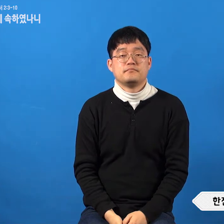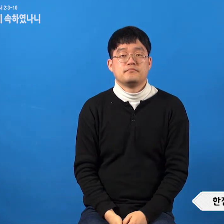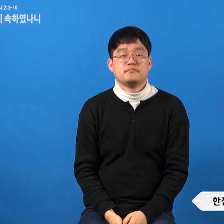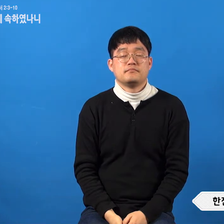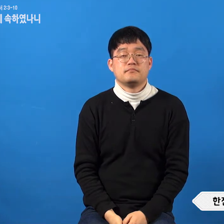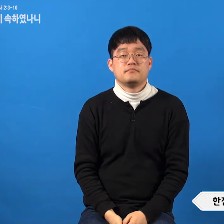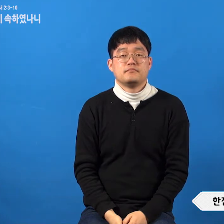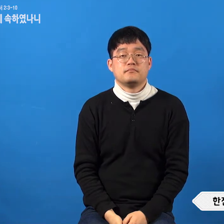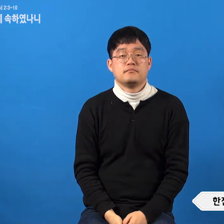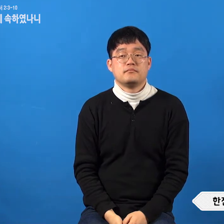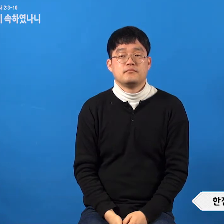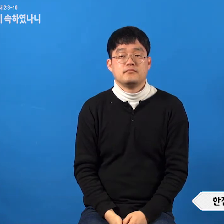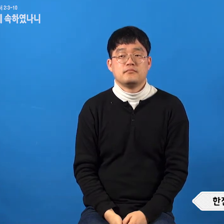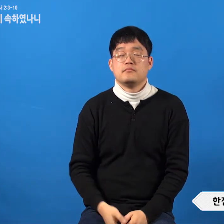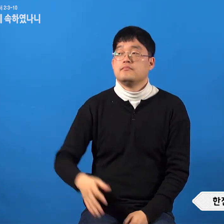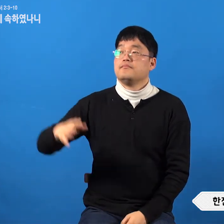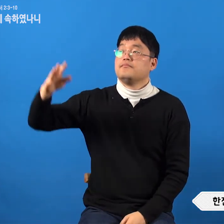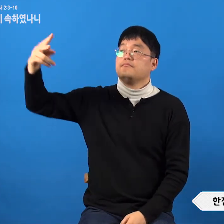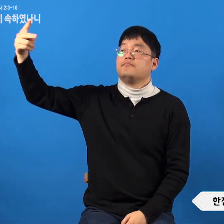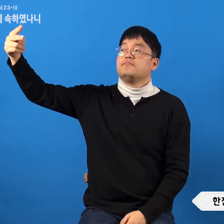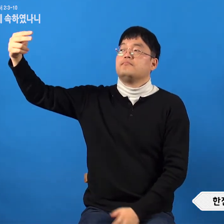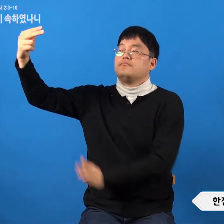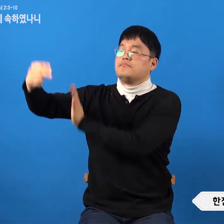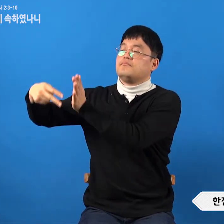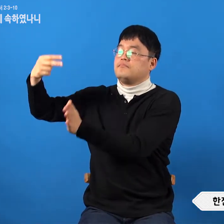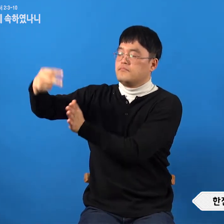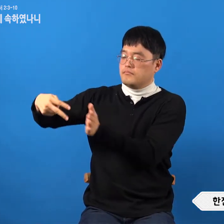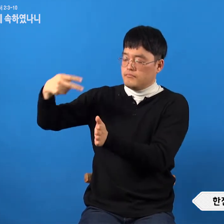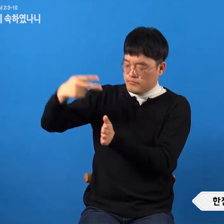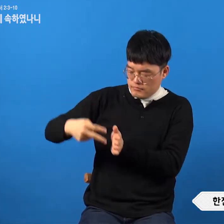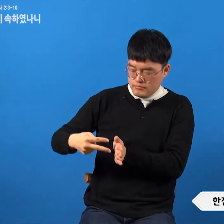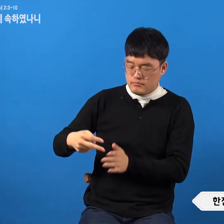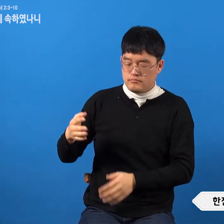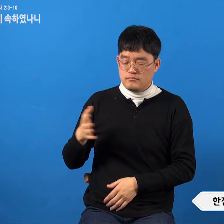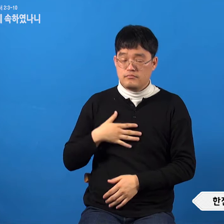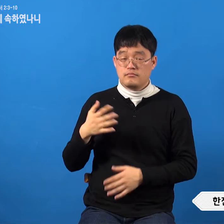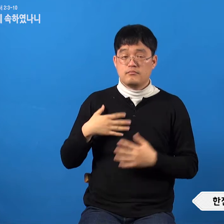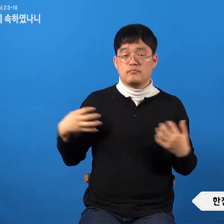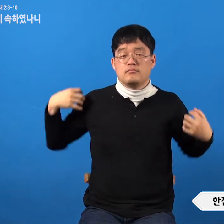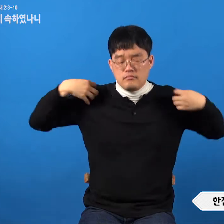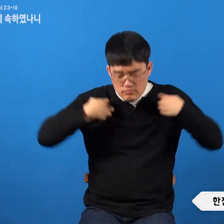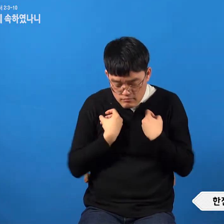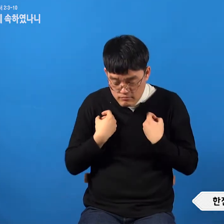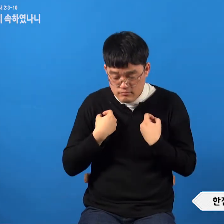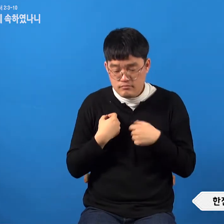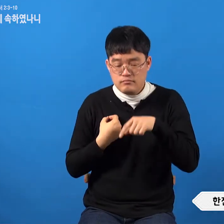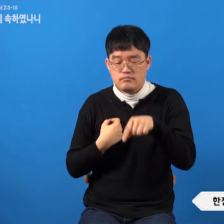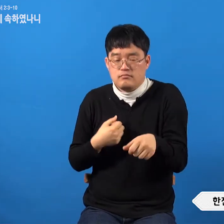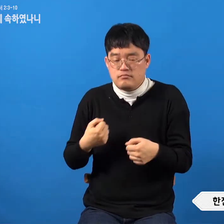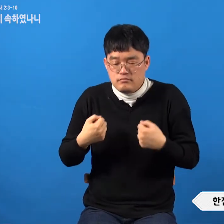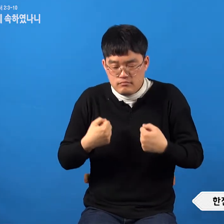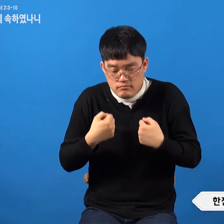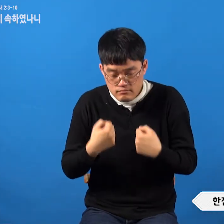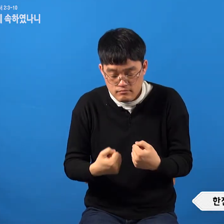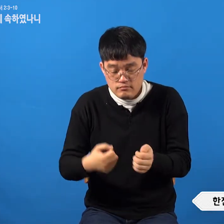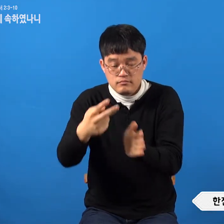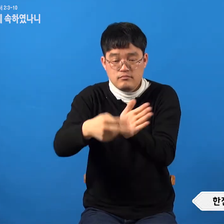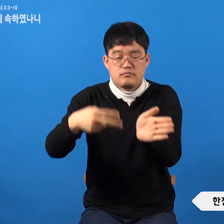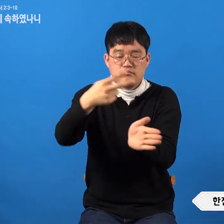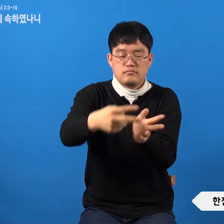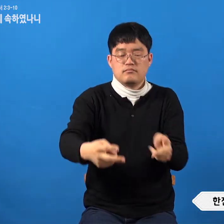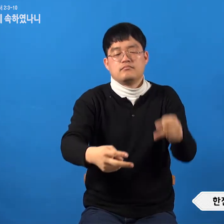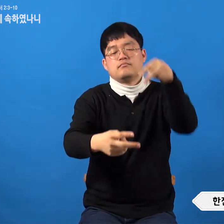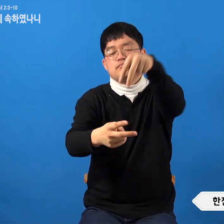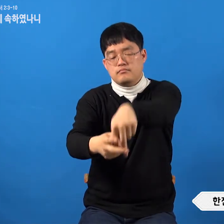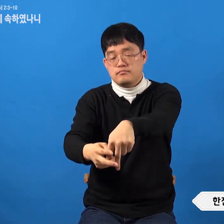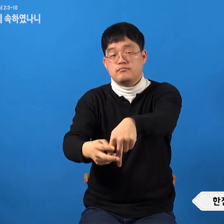주님이 집까지 오셔서 우리를 업고 플랫폼까지 나가주십니다. 그리고 기차에